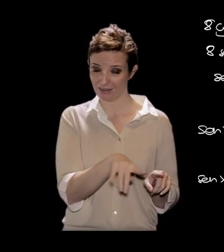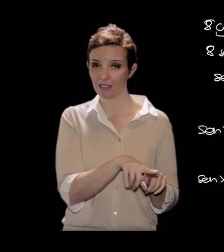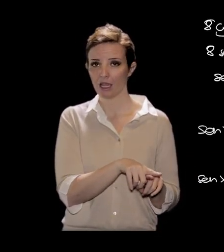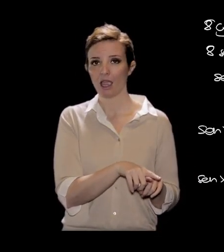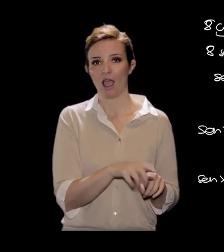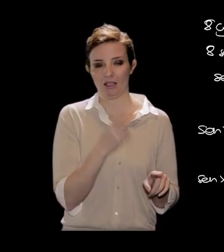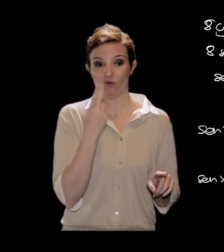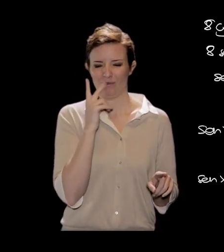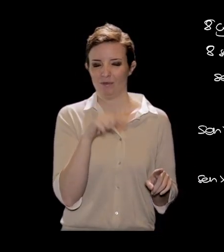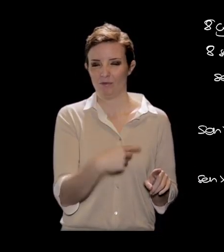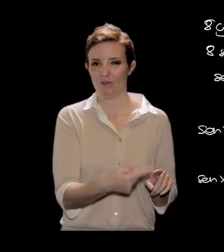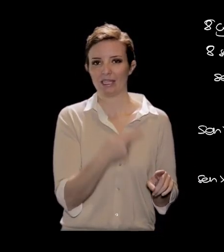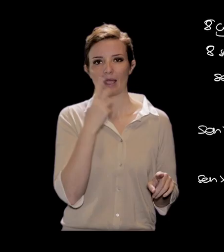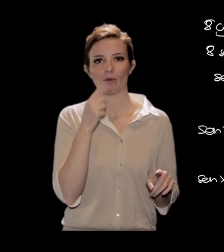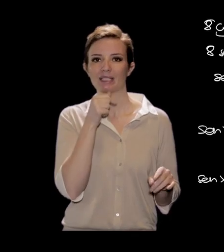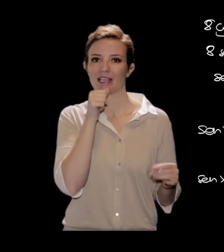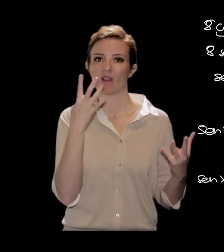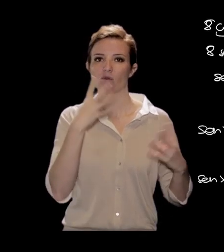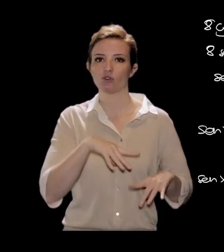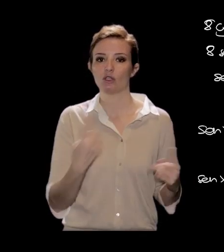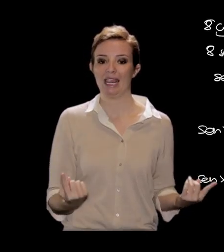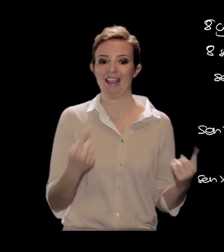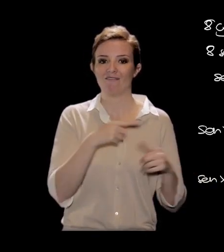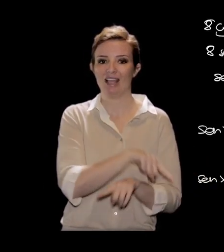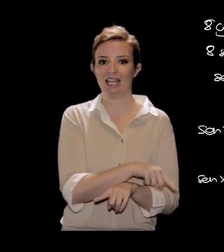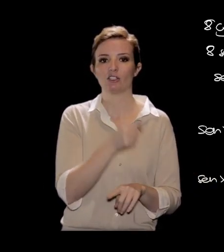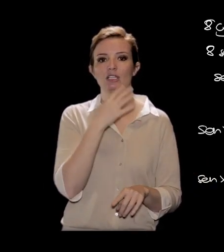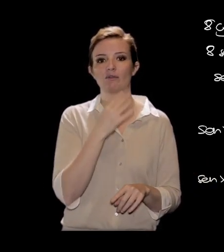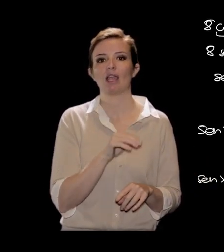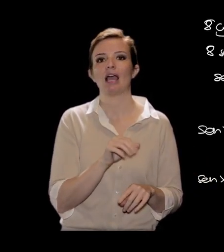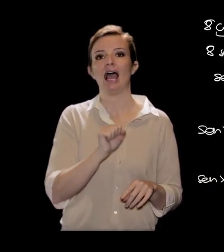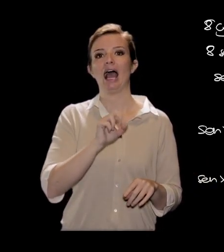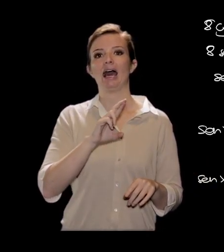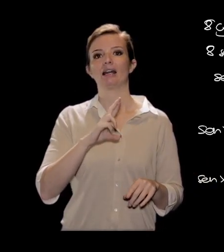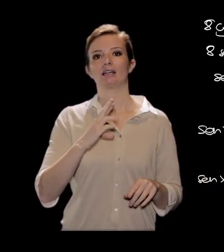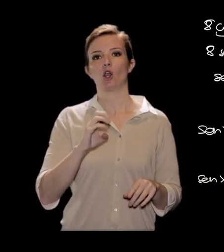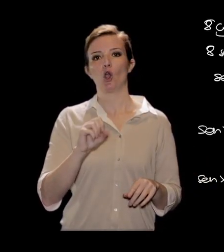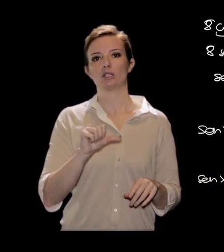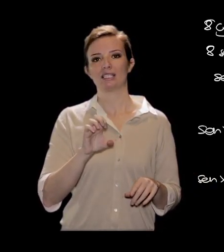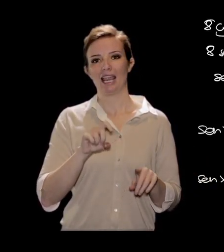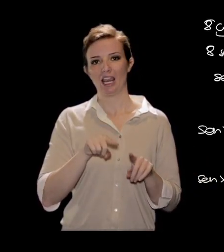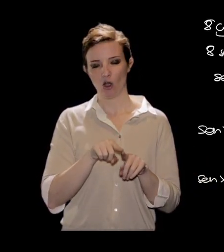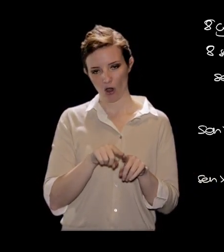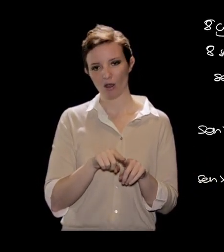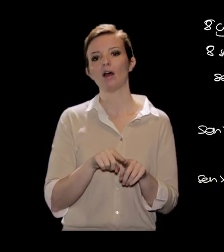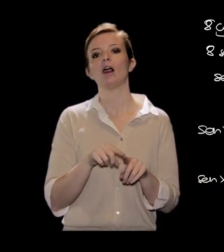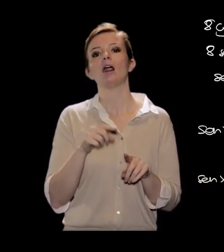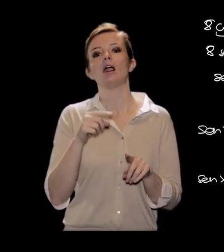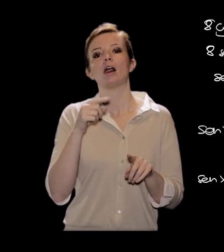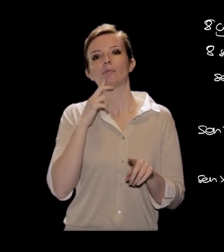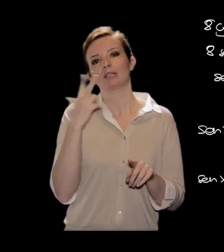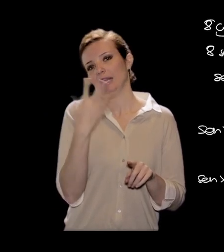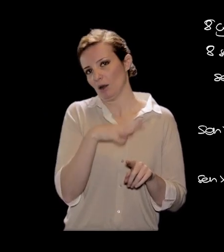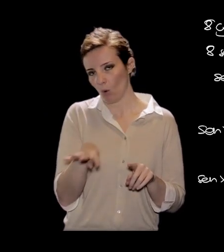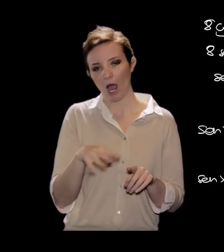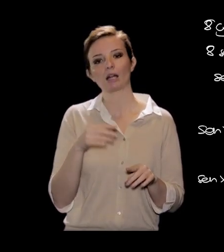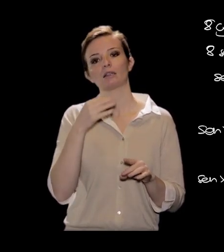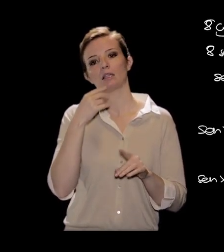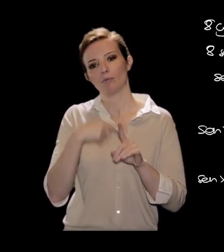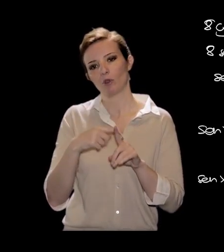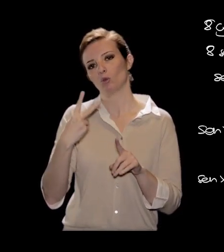introdurre la funzione inversa del seno che è l'arco seno e quindi le